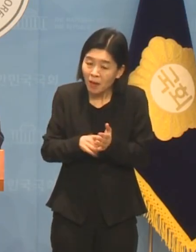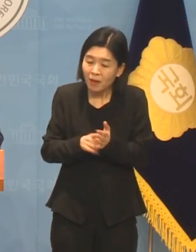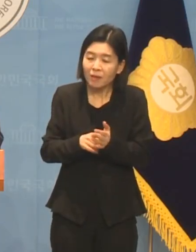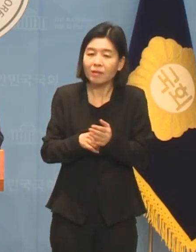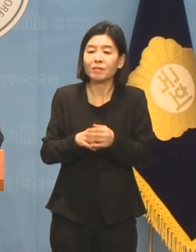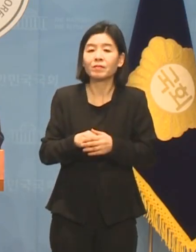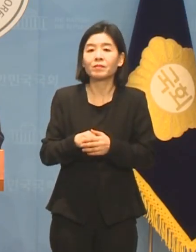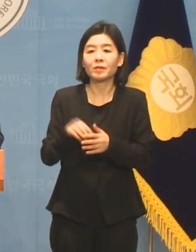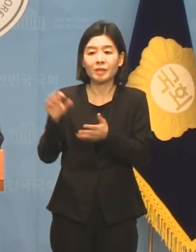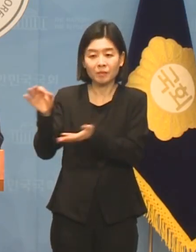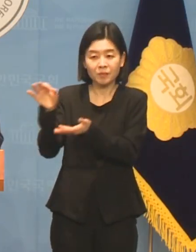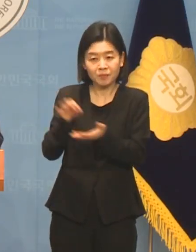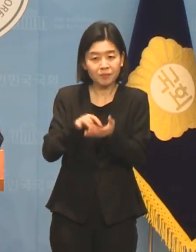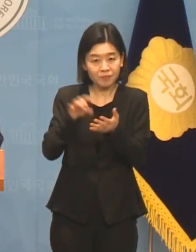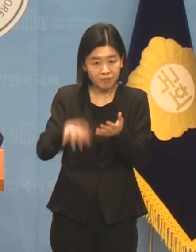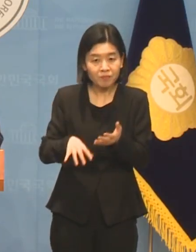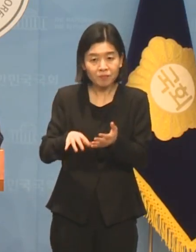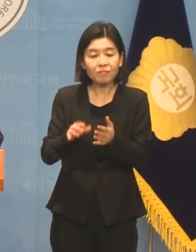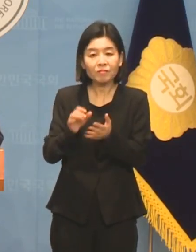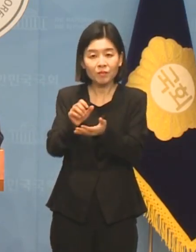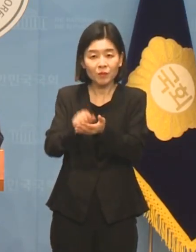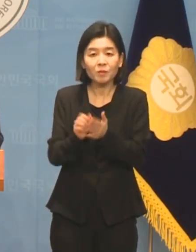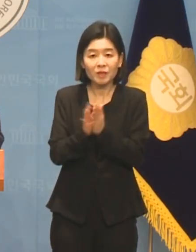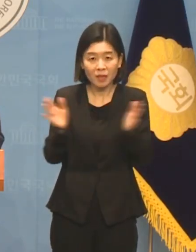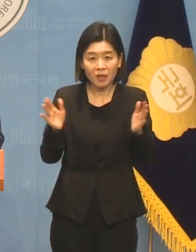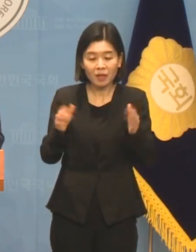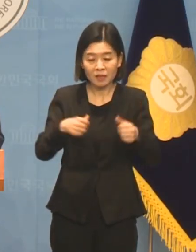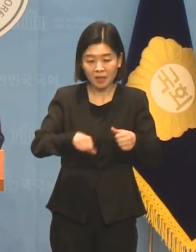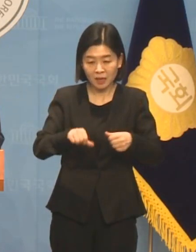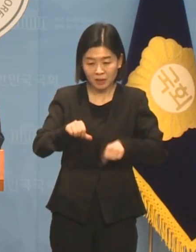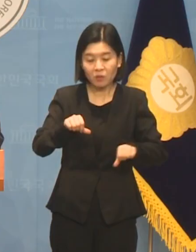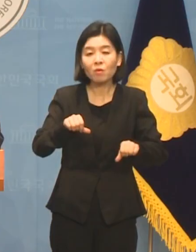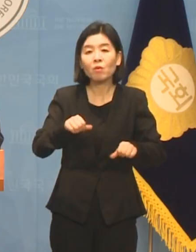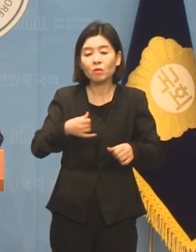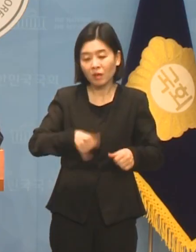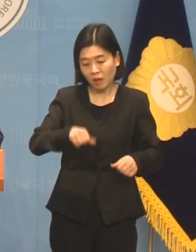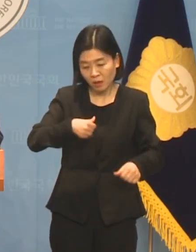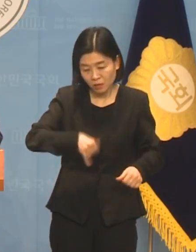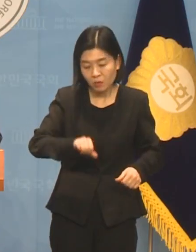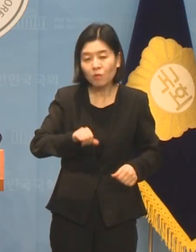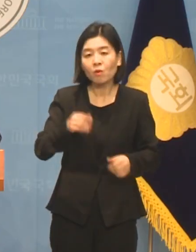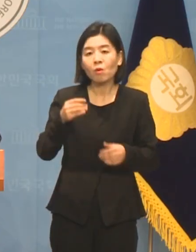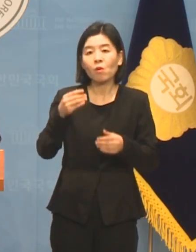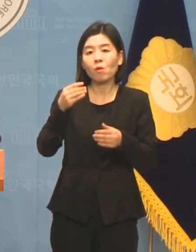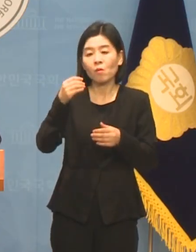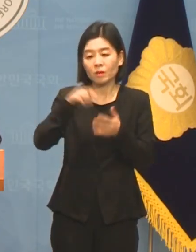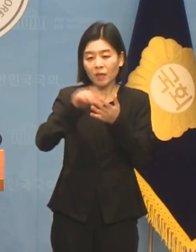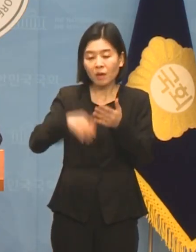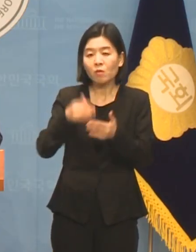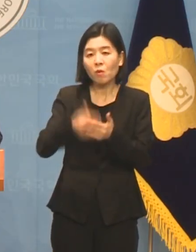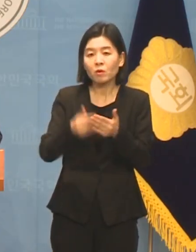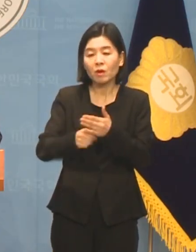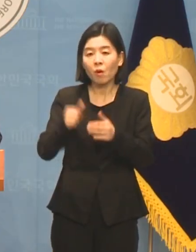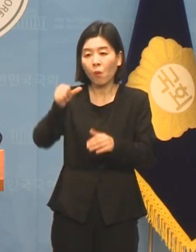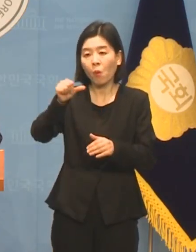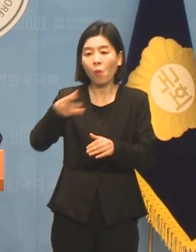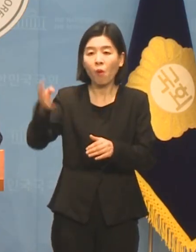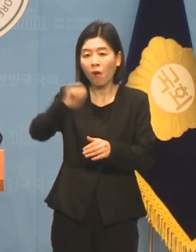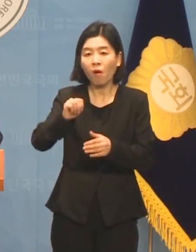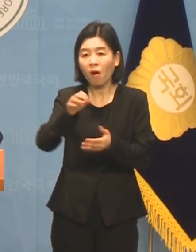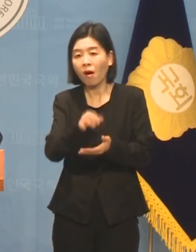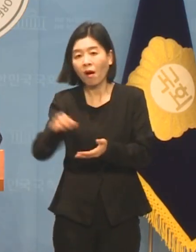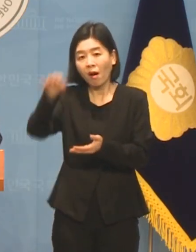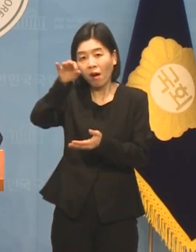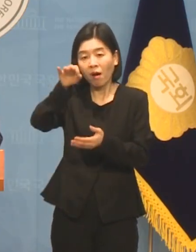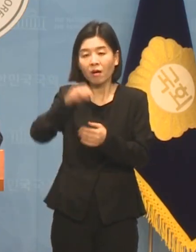기재부가 유산취득세 도입을 발표했습니다. 자녀 공제도 5억 원으로 10배 올린다고 합니다.